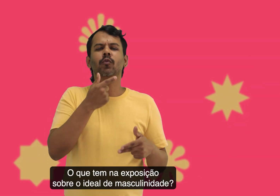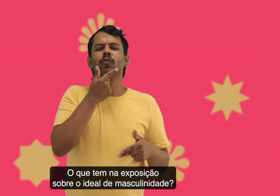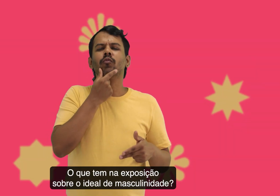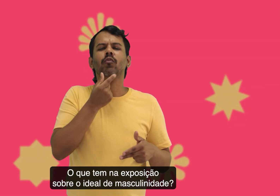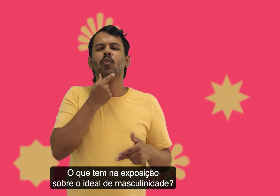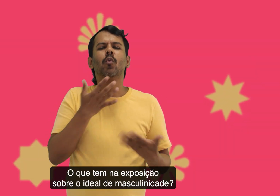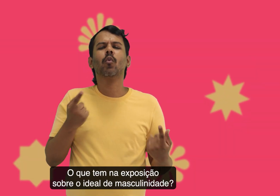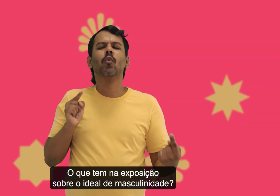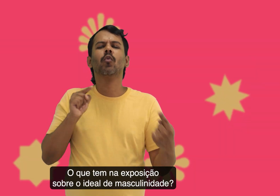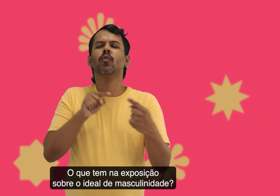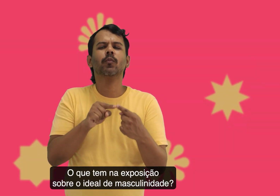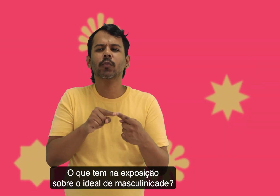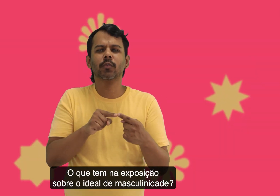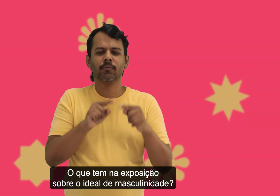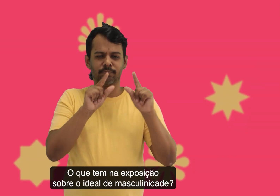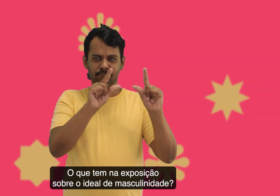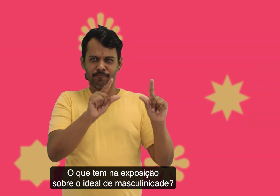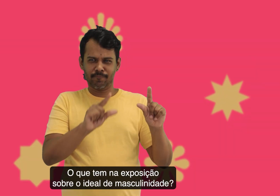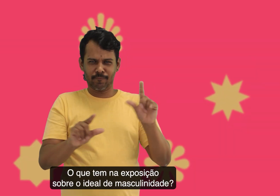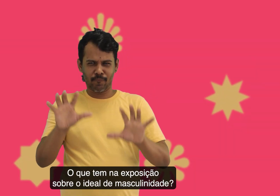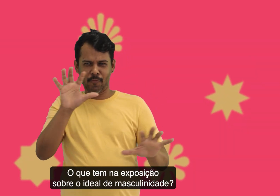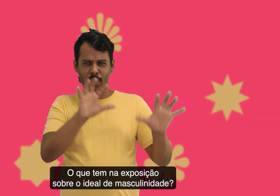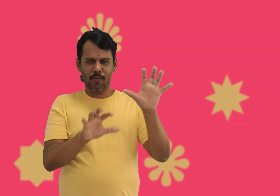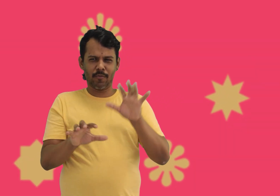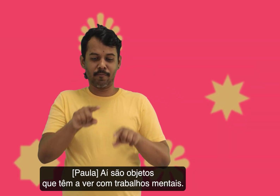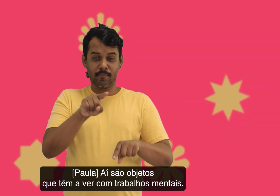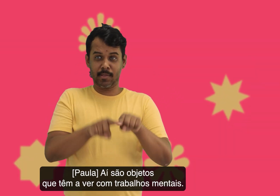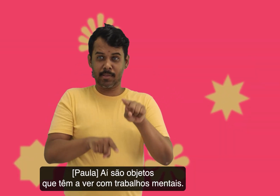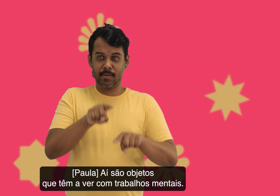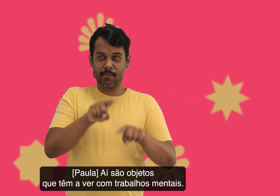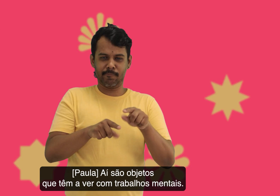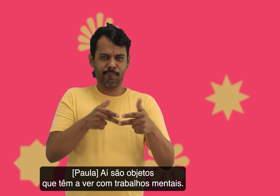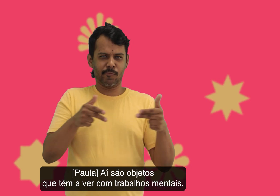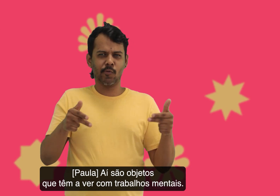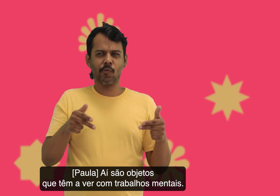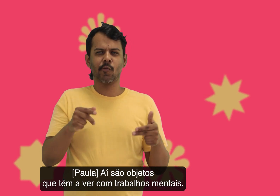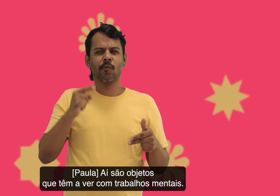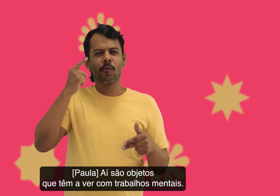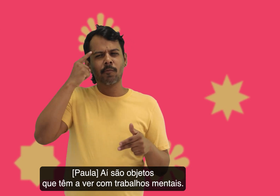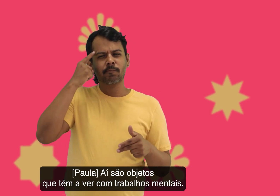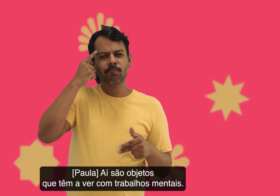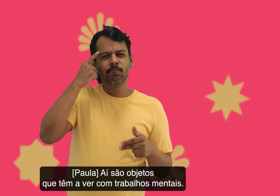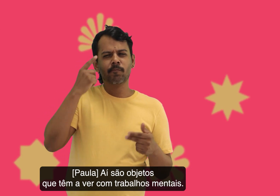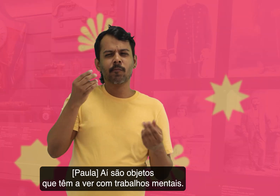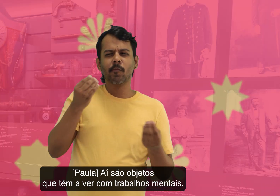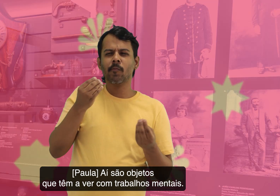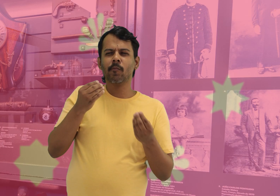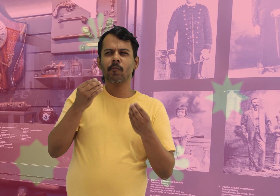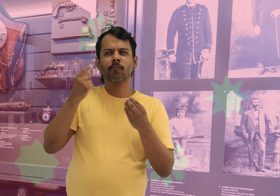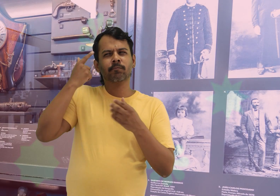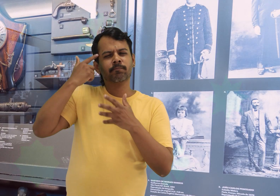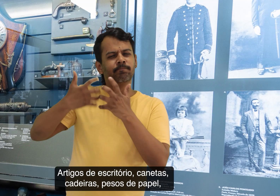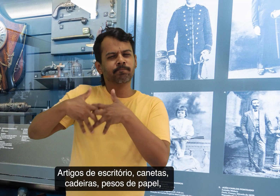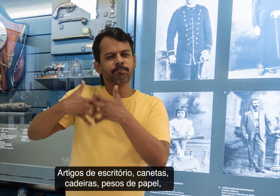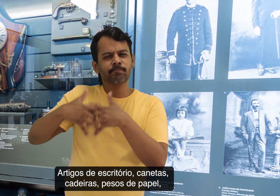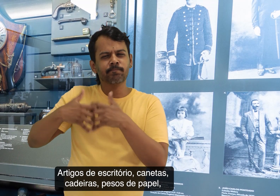O que tem na exposição sobre o ideal de masculinidade? Aí são objetos que têm a ver com trabalhos mentais. Artigos